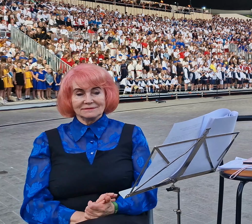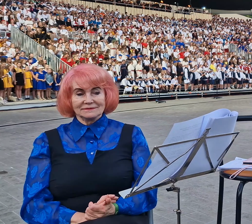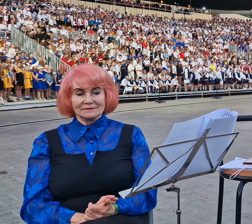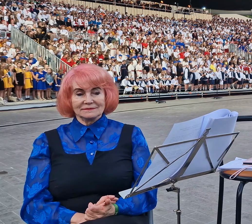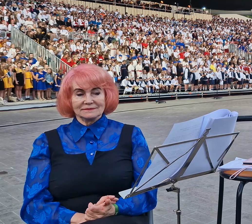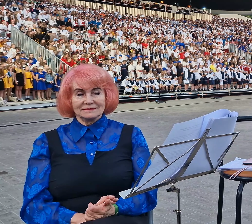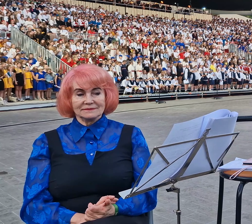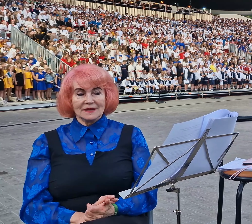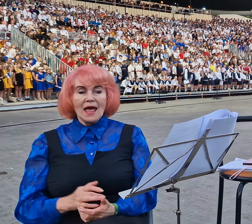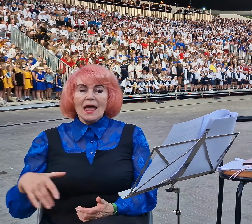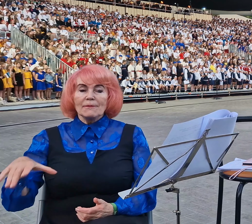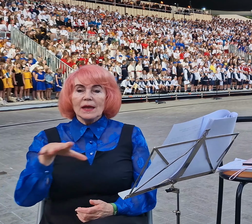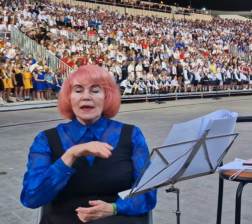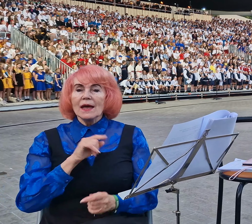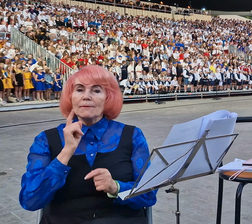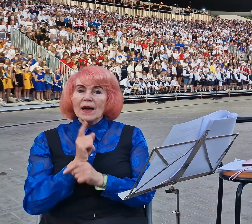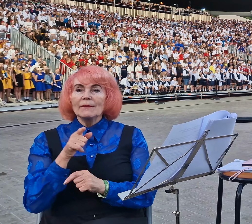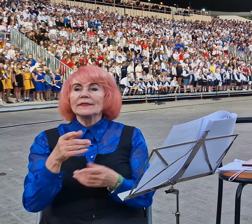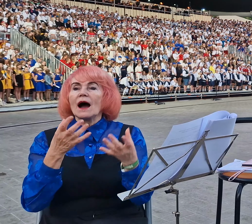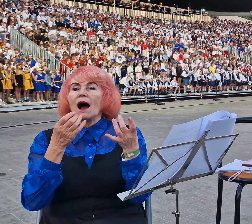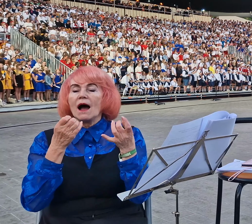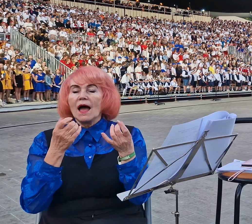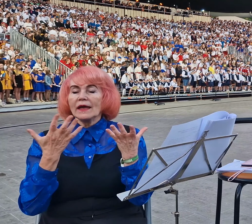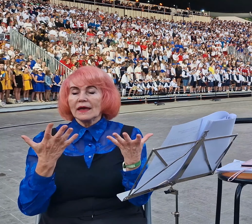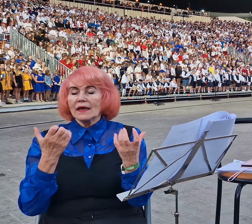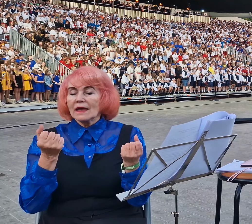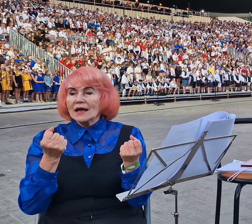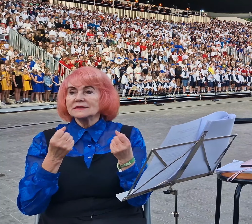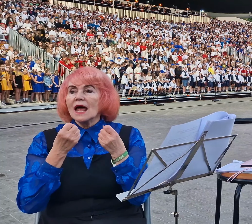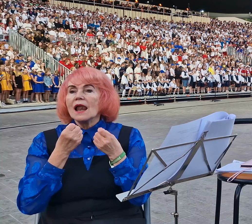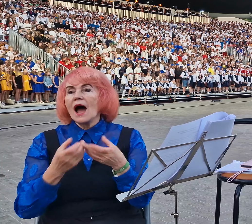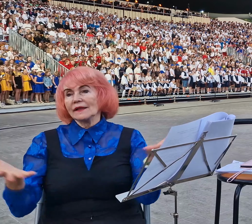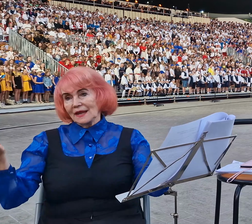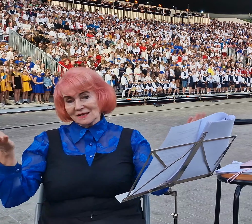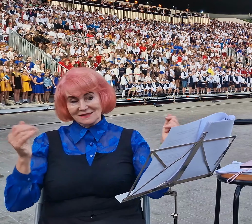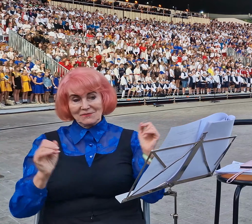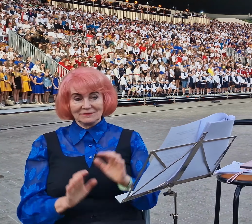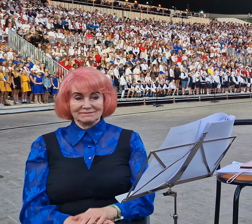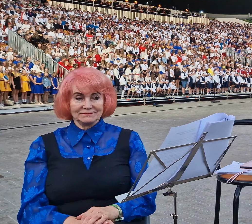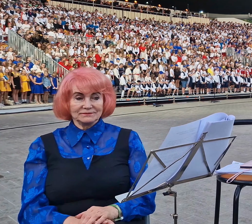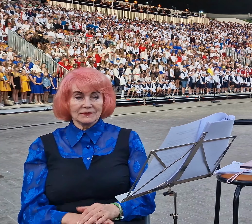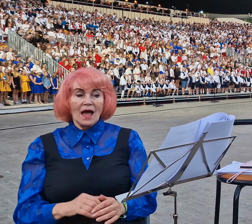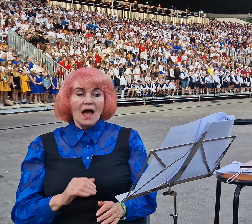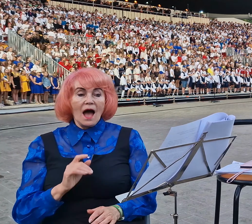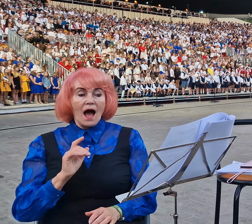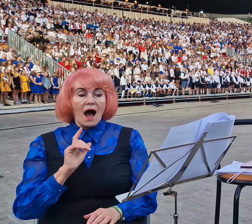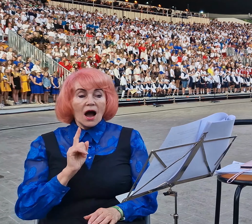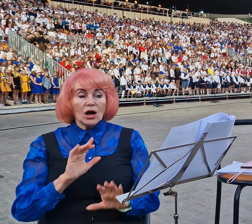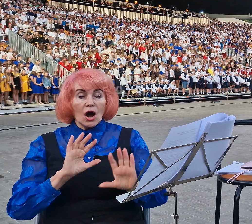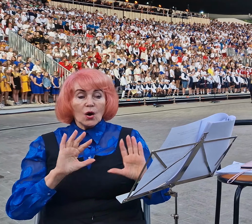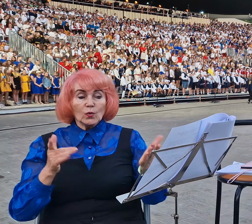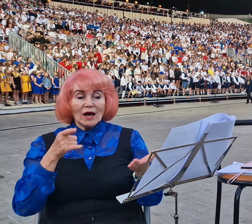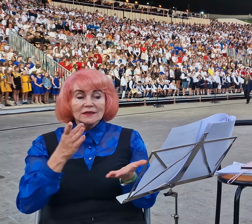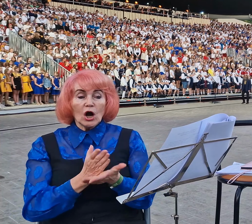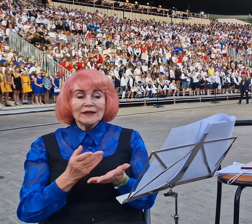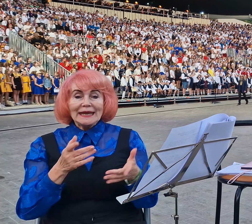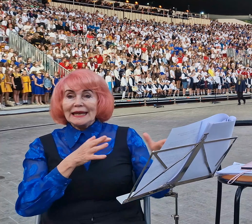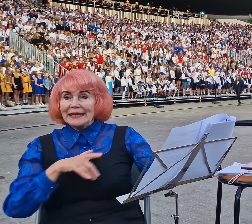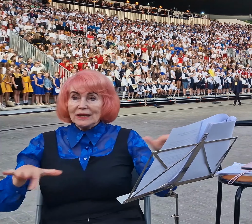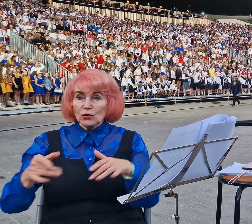hetkeks. Me peame ta käest lahti laskma. Aga kuna ta on nii